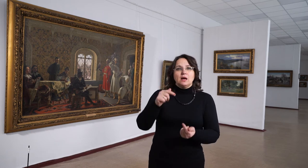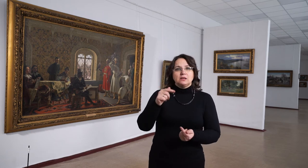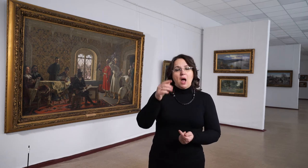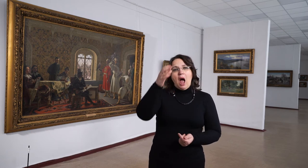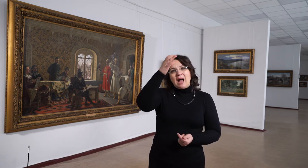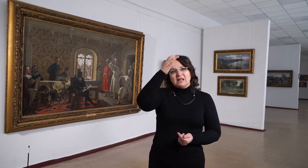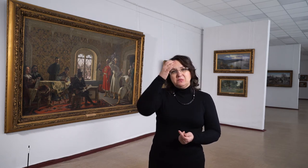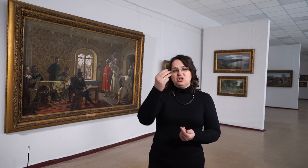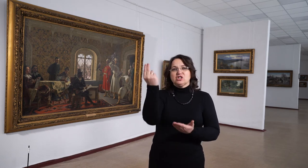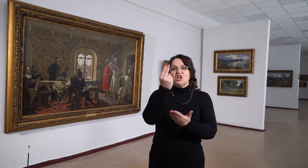живописи.